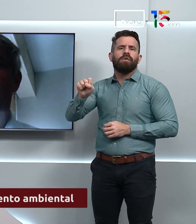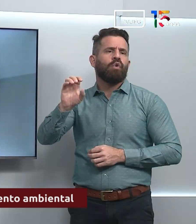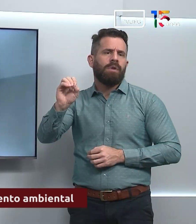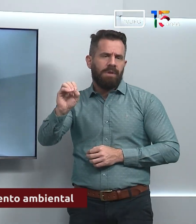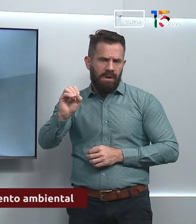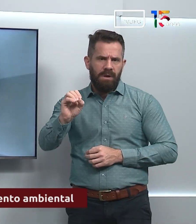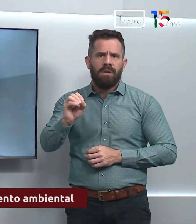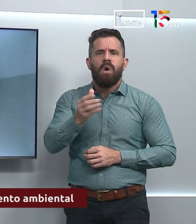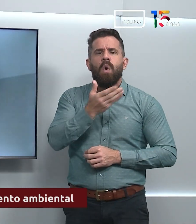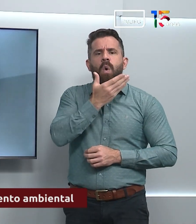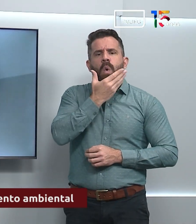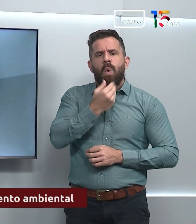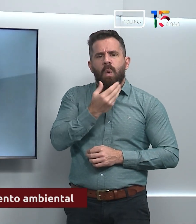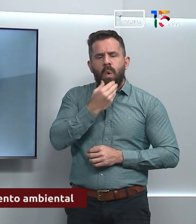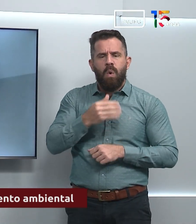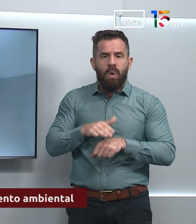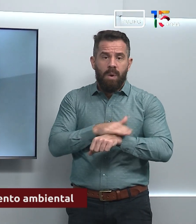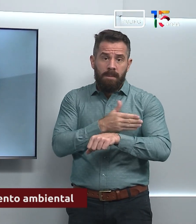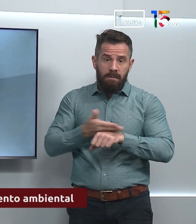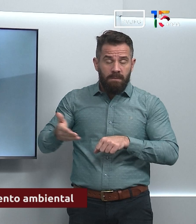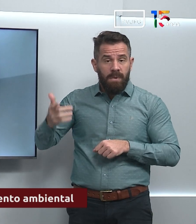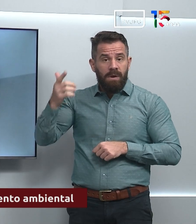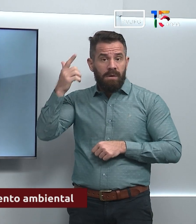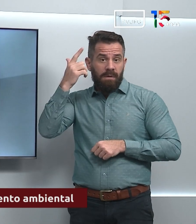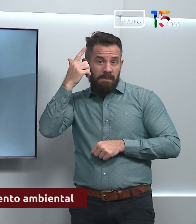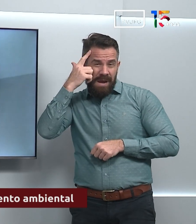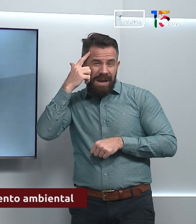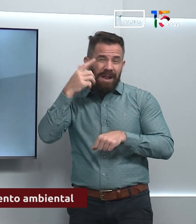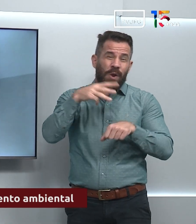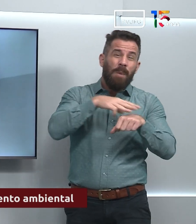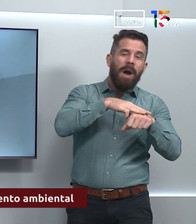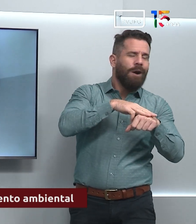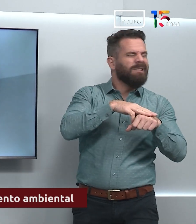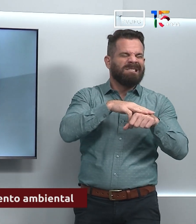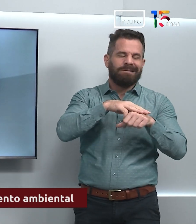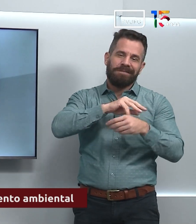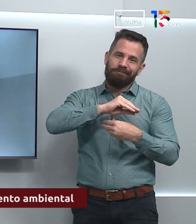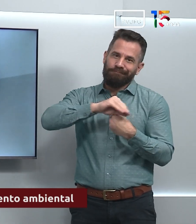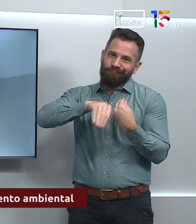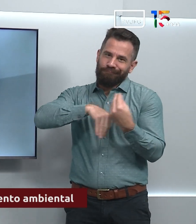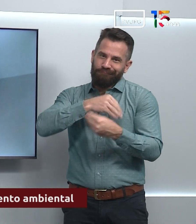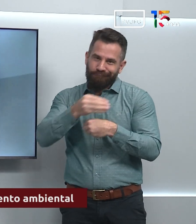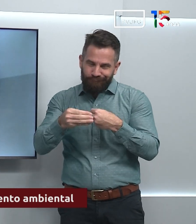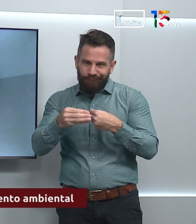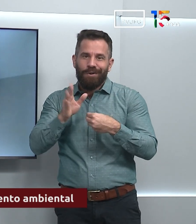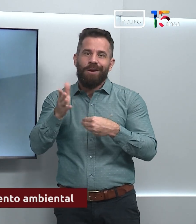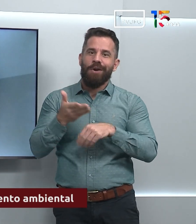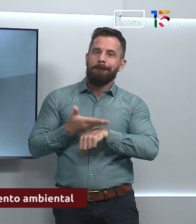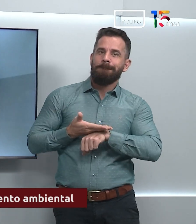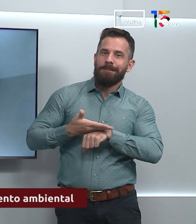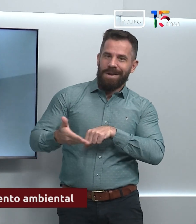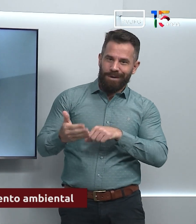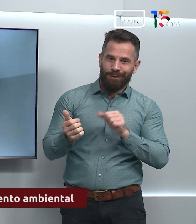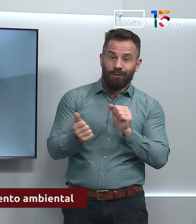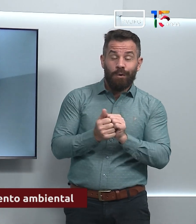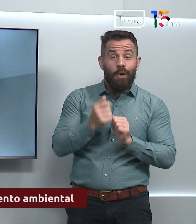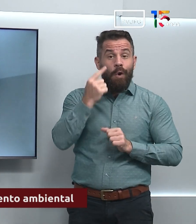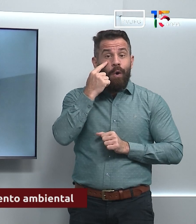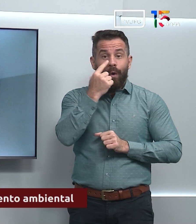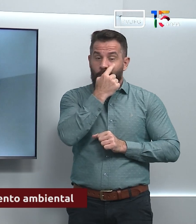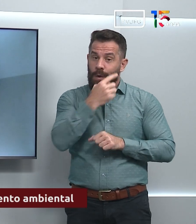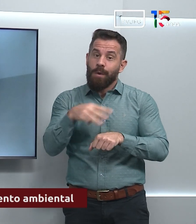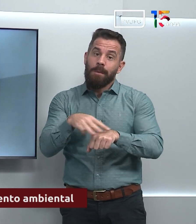homem, branco, cabelos castanhos, quer dizer, hoje em dia grisalhos, eram castanhos, olhos castanhos.